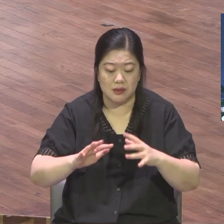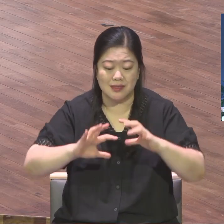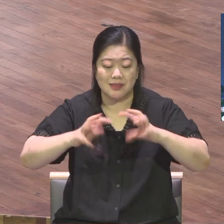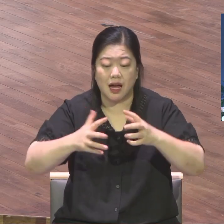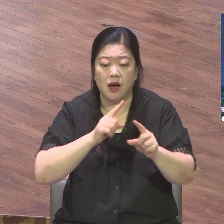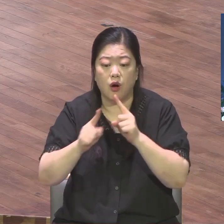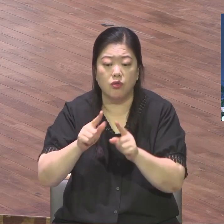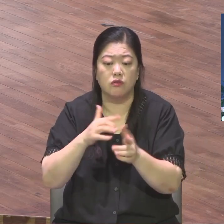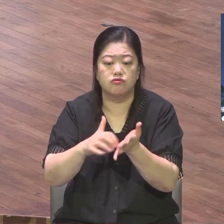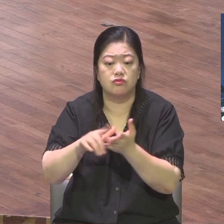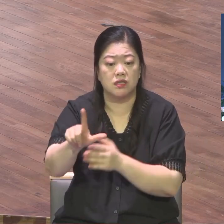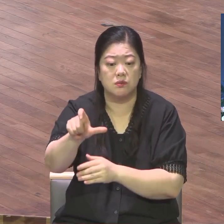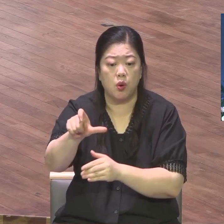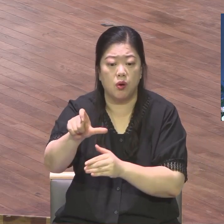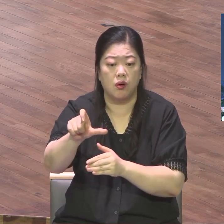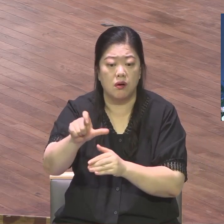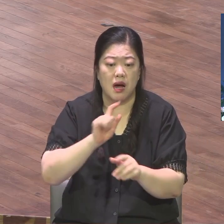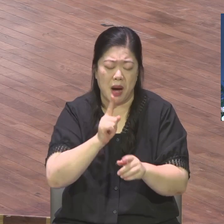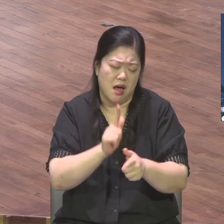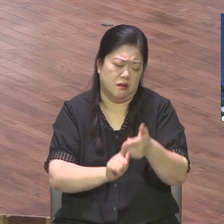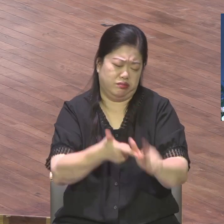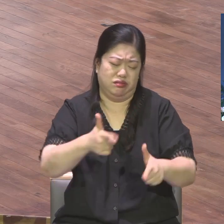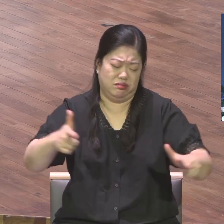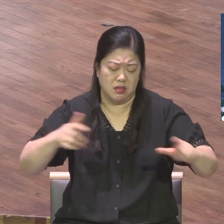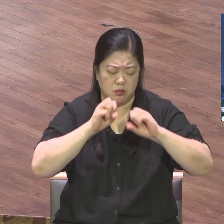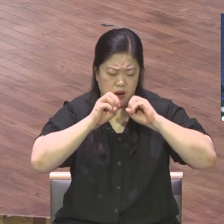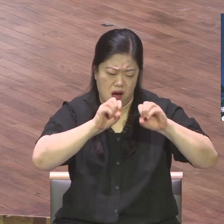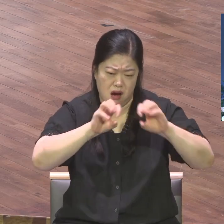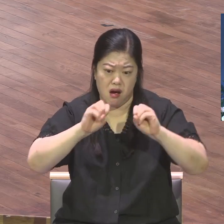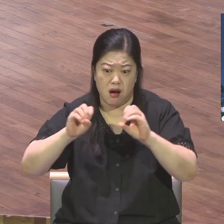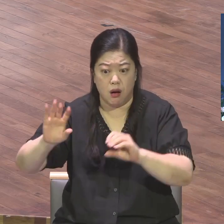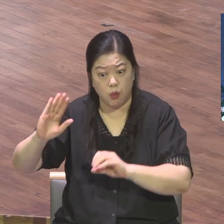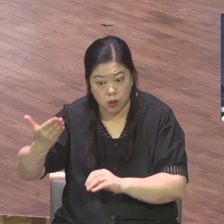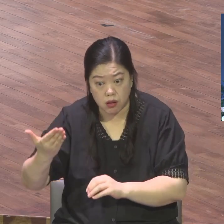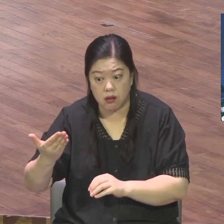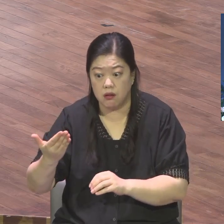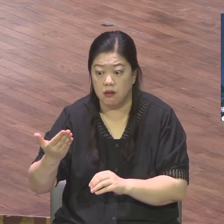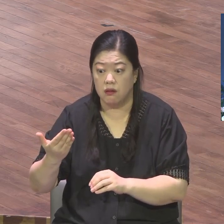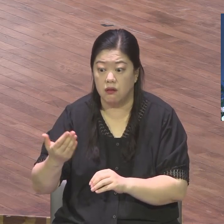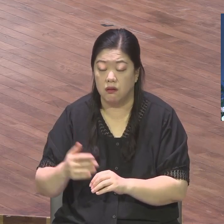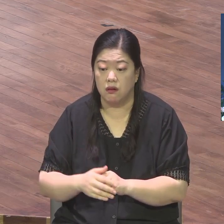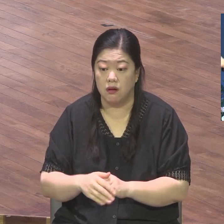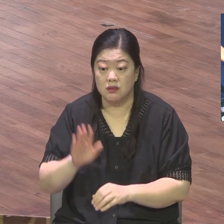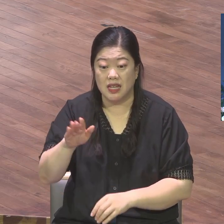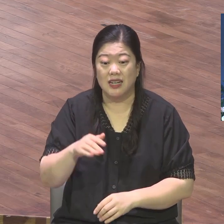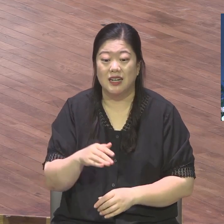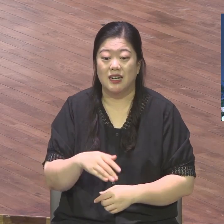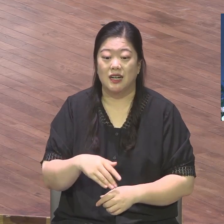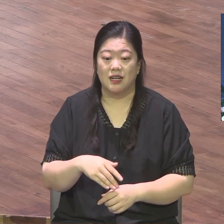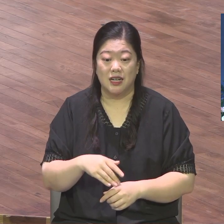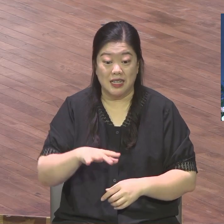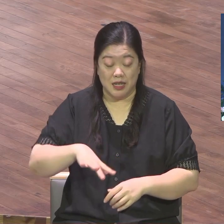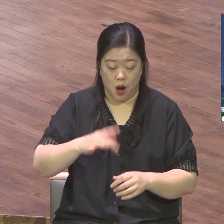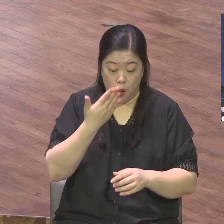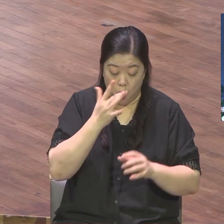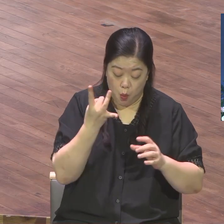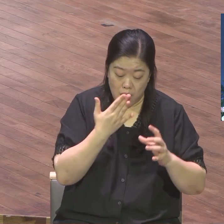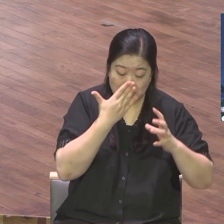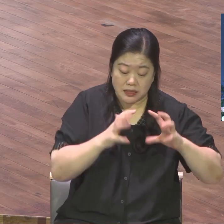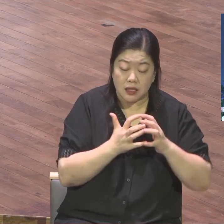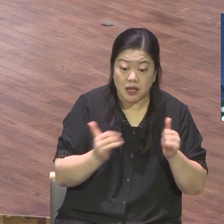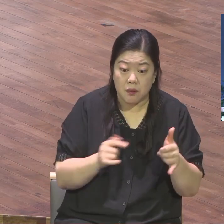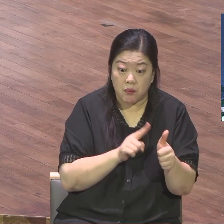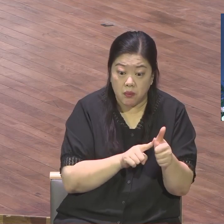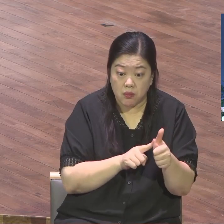방언 지상 방언 두 개 있어요. 천상 방언 사람이 못 알아듣는 방언이 있고요 지상 방언이죠. 영어도 안 했는데 영어가 쫙 나와. 아니